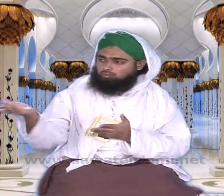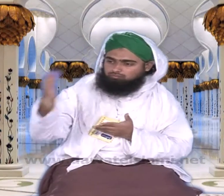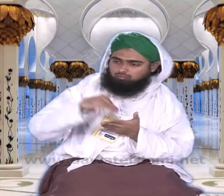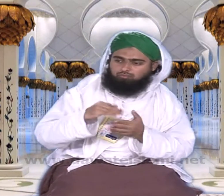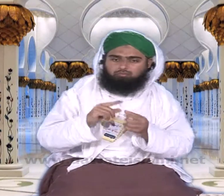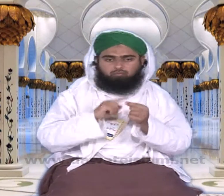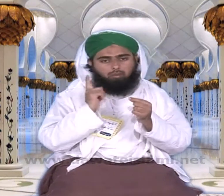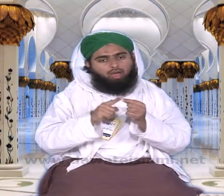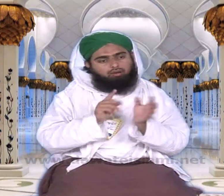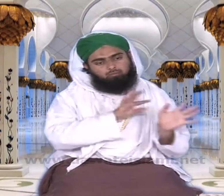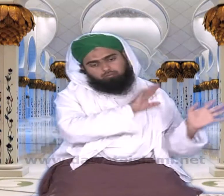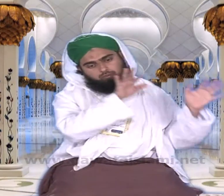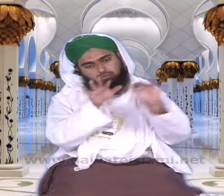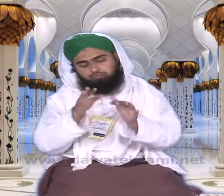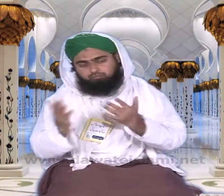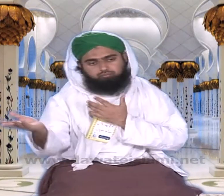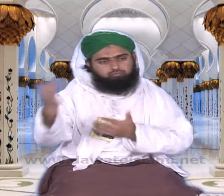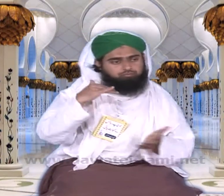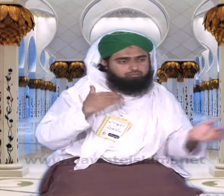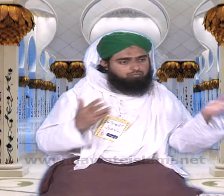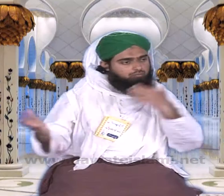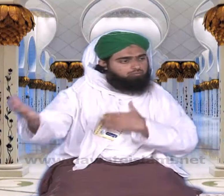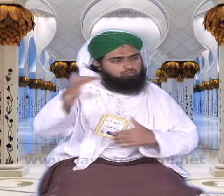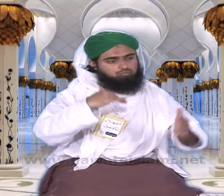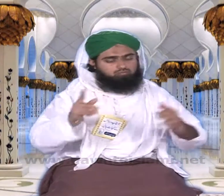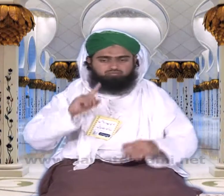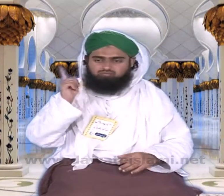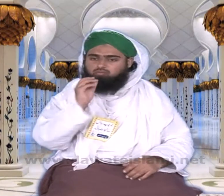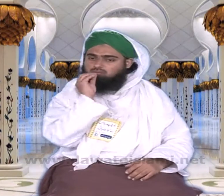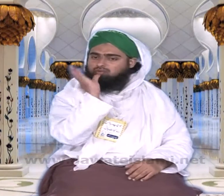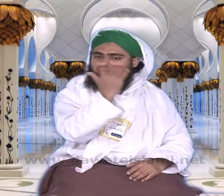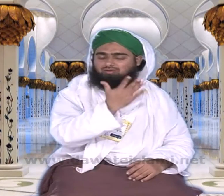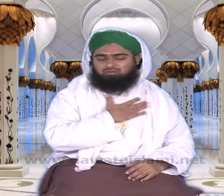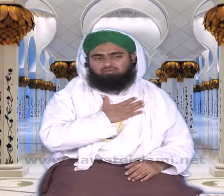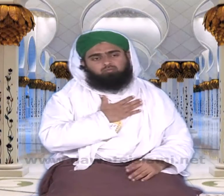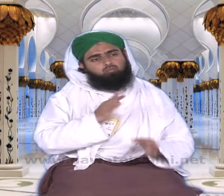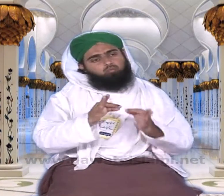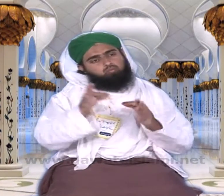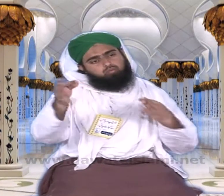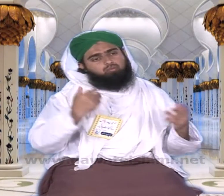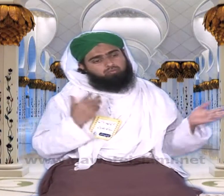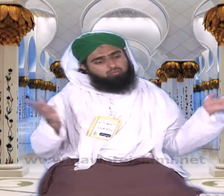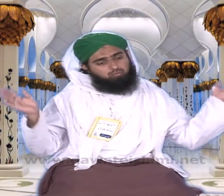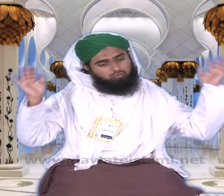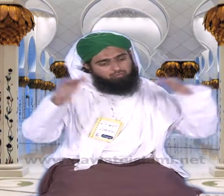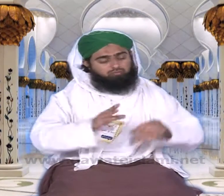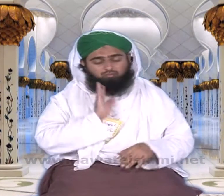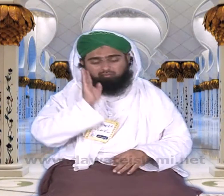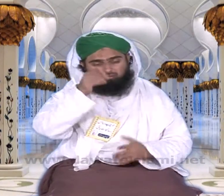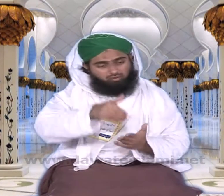ہم ادھر سے آئیں فلا سے آئیں یعنی لوگ مطلب ہے جیسے بہت بڑا کارنا ہم بتا دیکھ ہم ادھر سے آئیں